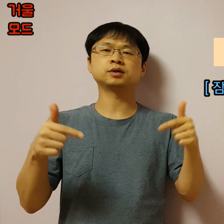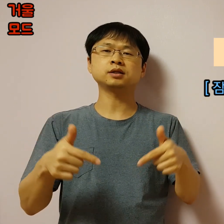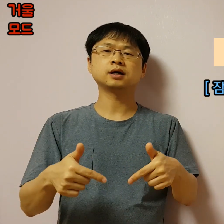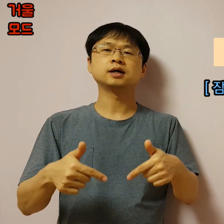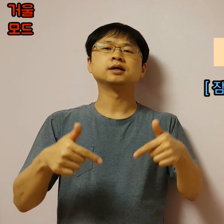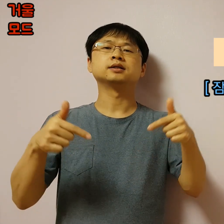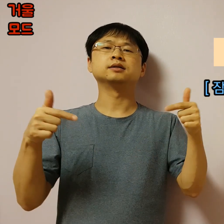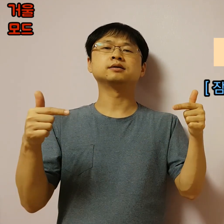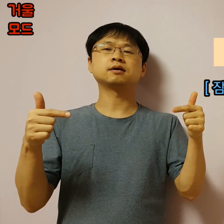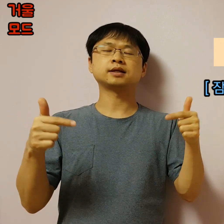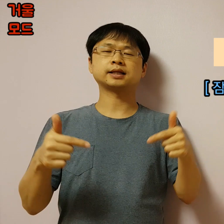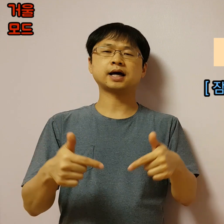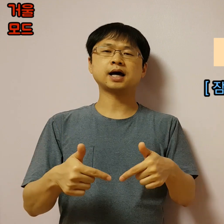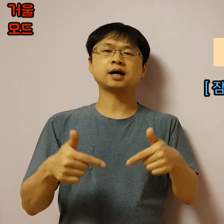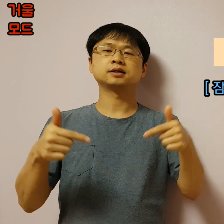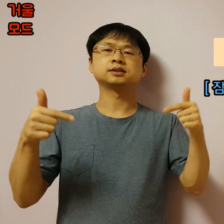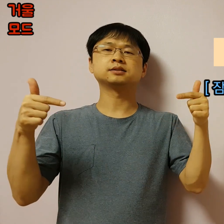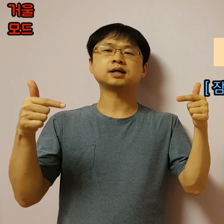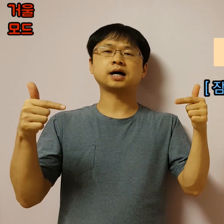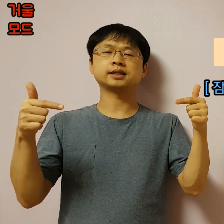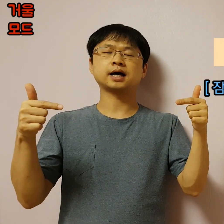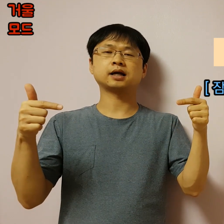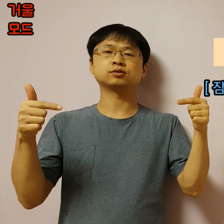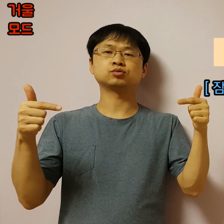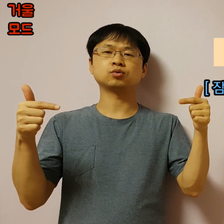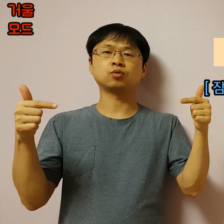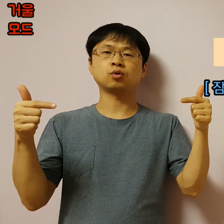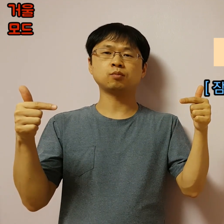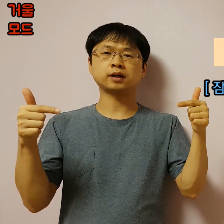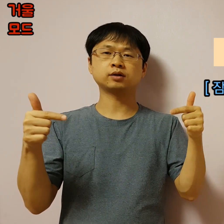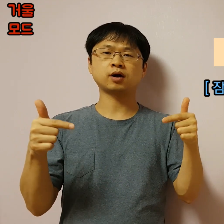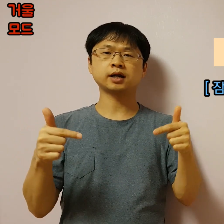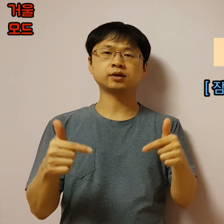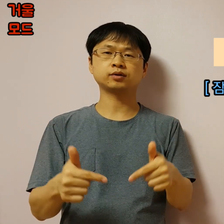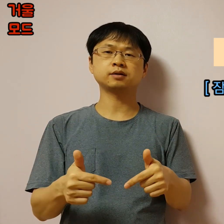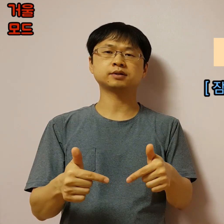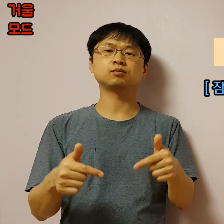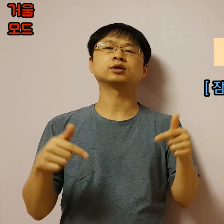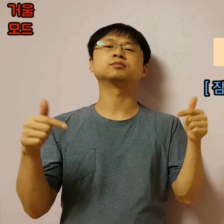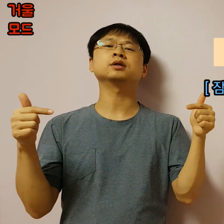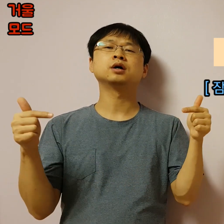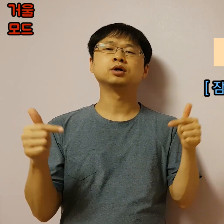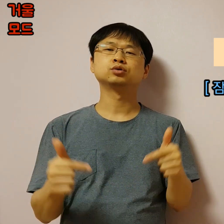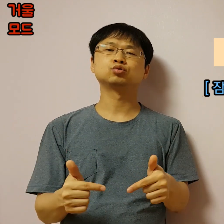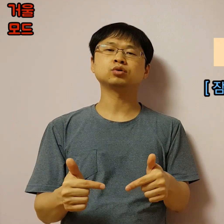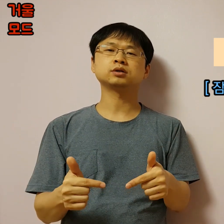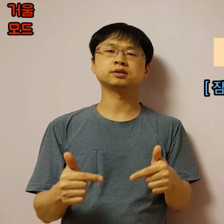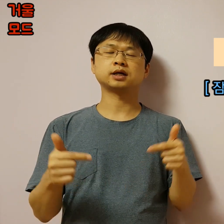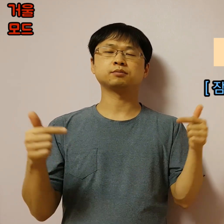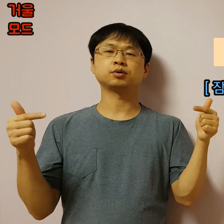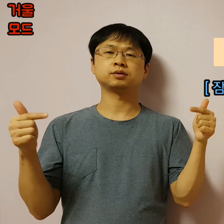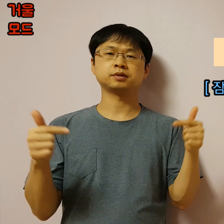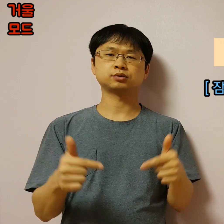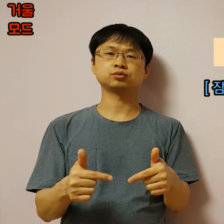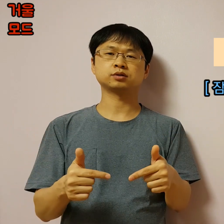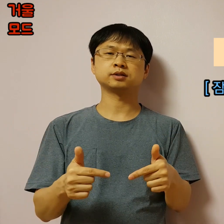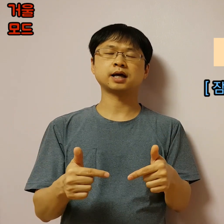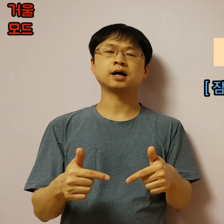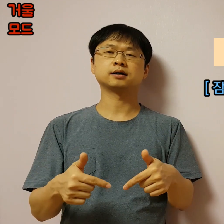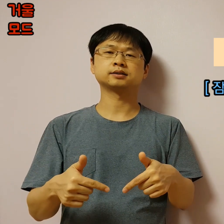벌려주면 늘어나다, 증가한다 라는 수어고 반대로 아래로 내리면서 모아주면 줄어든다는 표현입니다. 줄어든다.